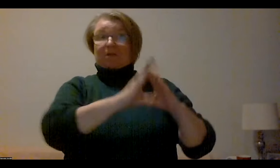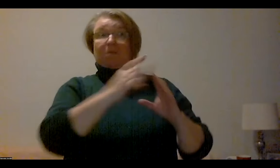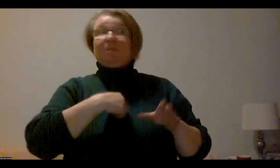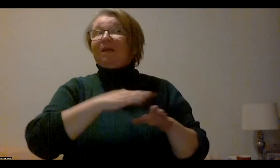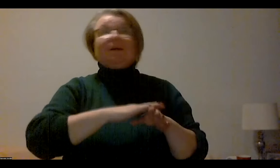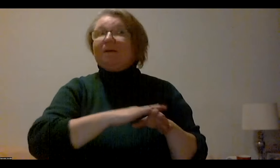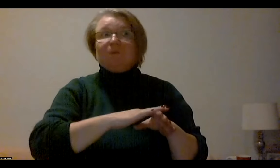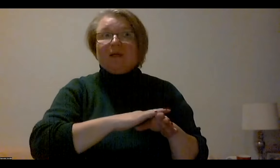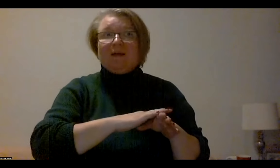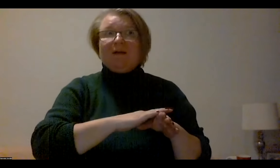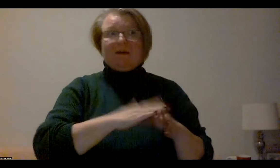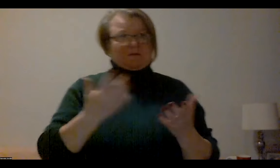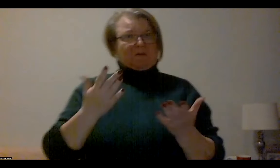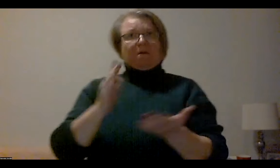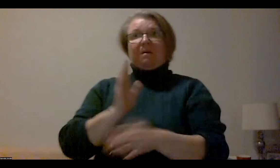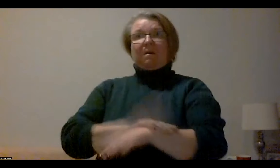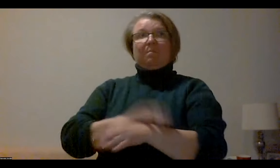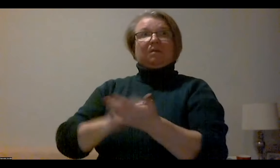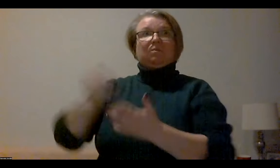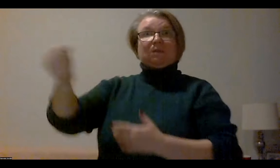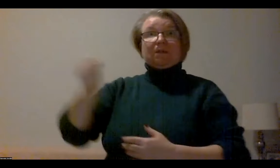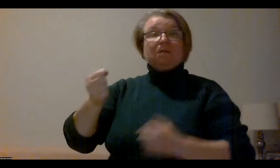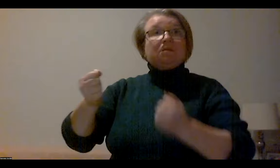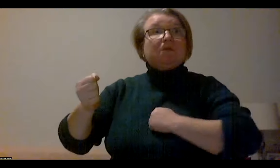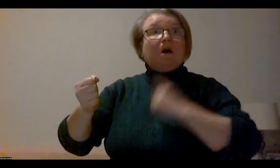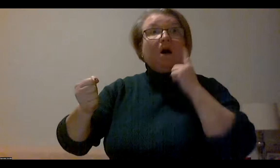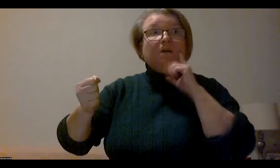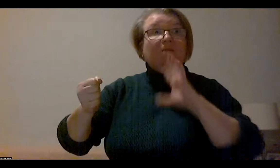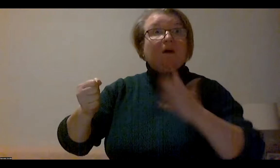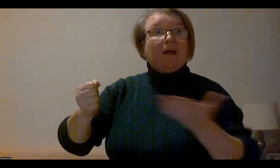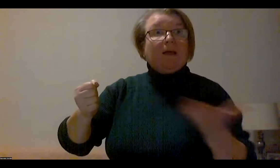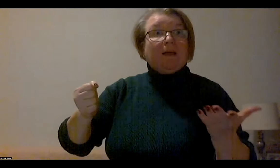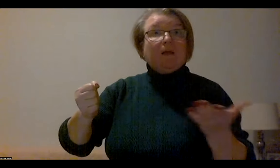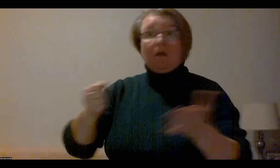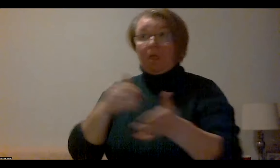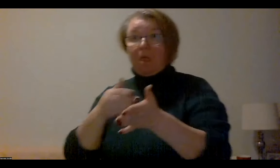että tulkkia vai olisinko minä voinut sitten käyttää TPP:tä